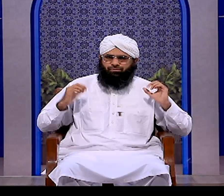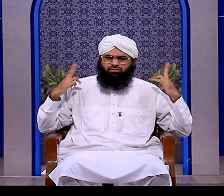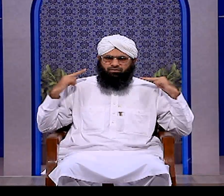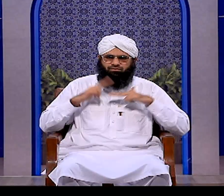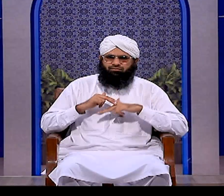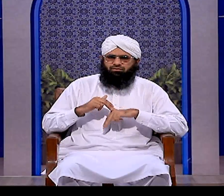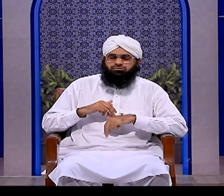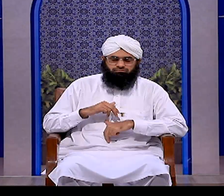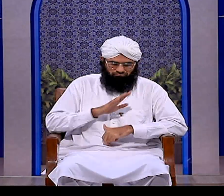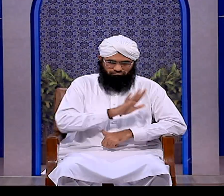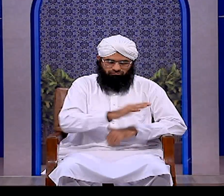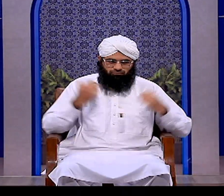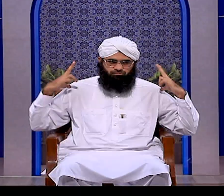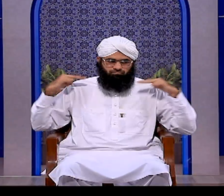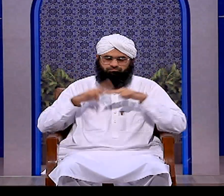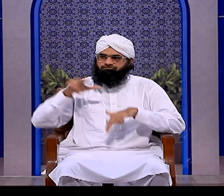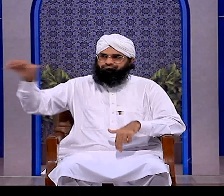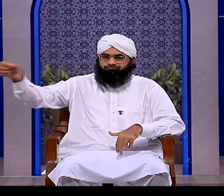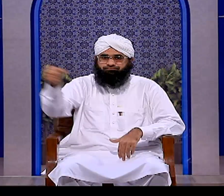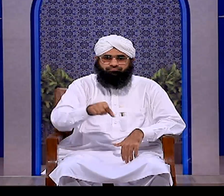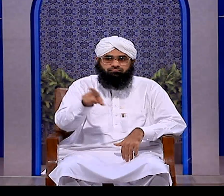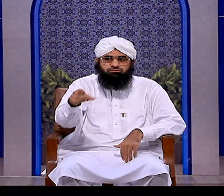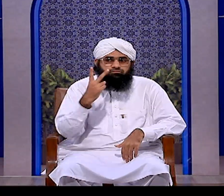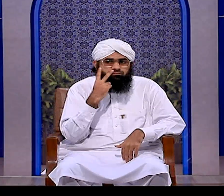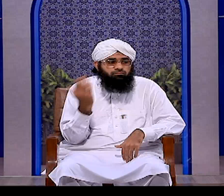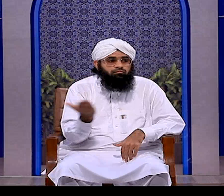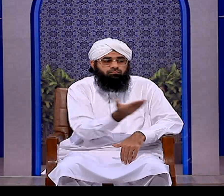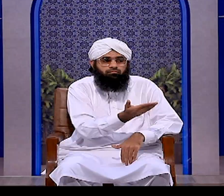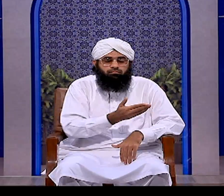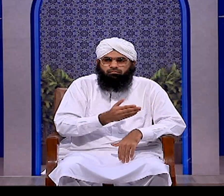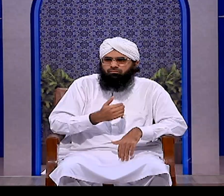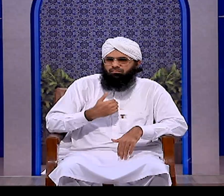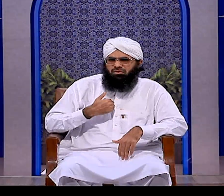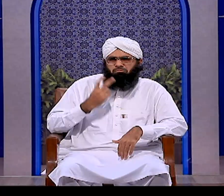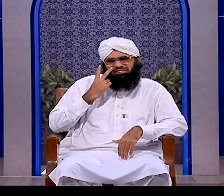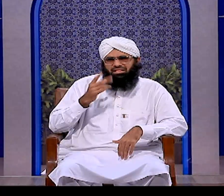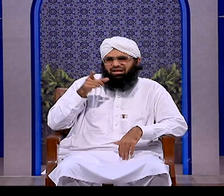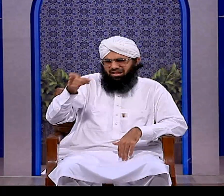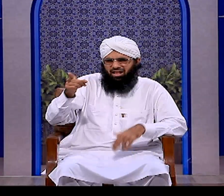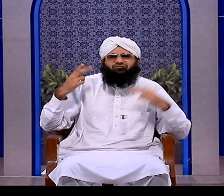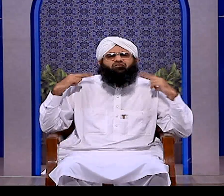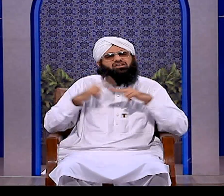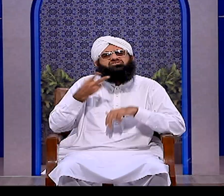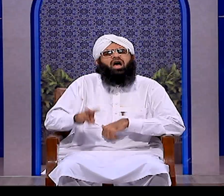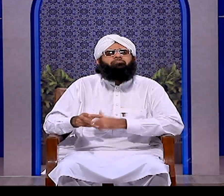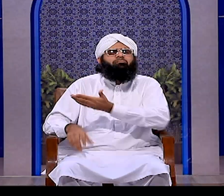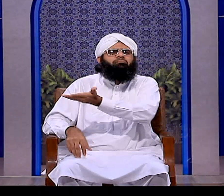لکھنے والے فرشتوں کو لایا جائے گا۔ بندہ عرض کرے گا، مولا یہ فرشتے ہیں، یہ تیرے حکم کے پابند